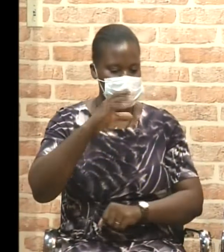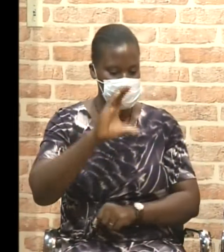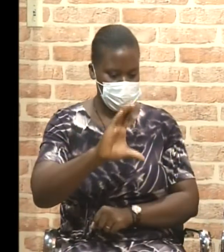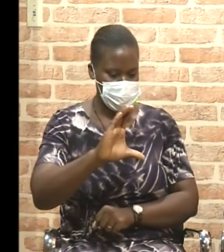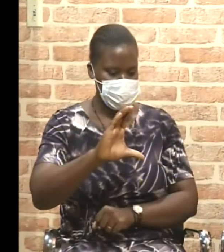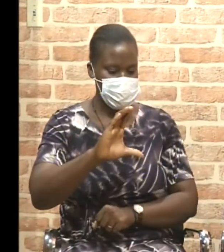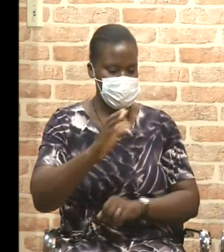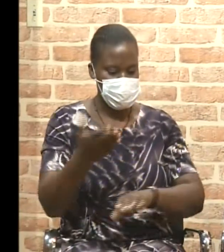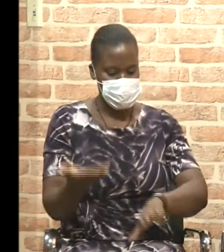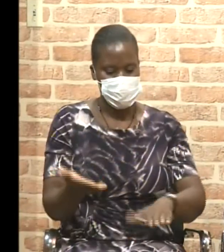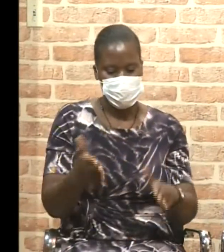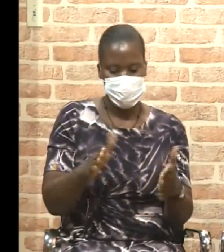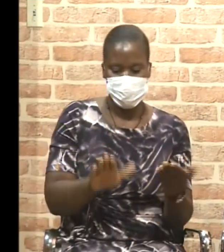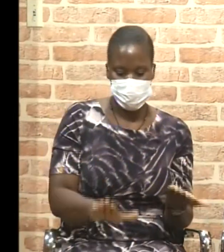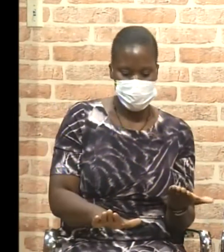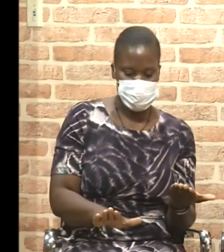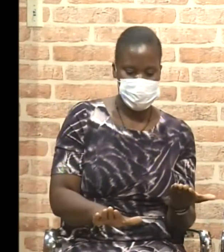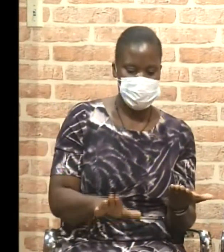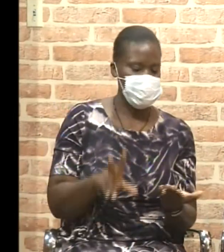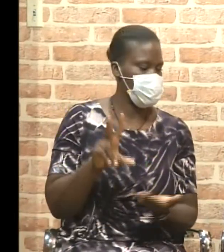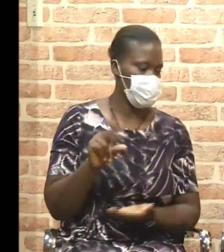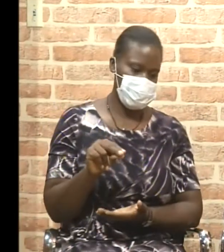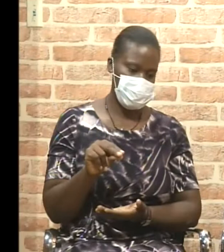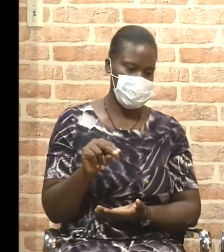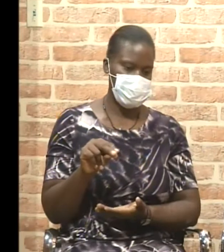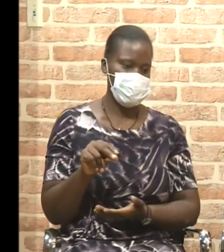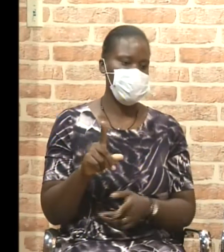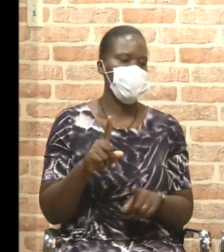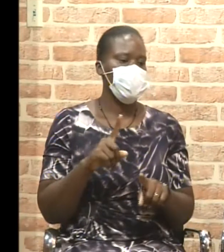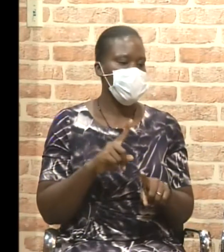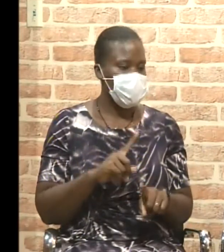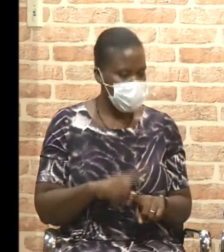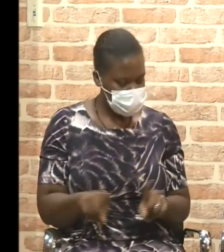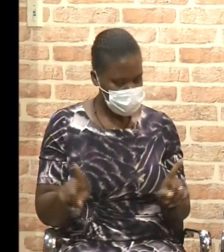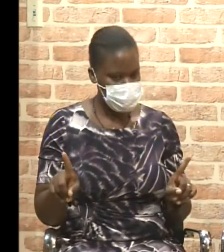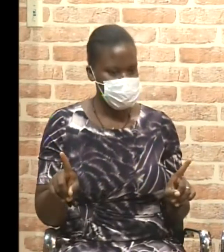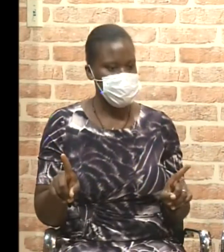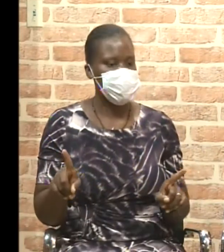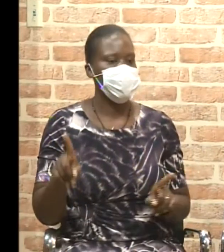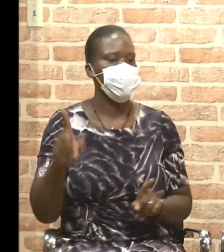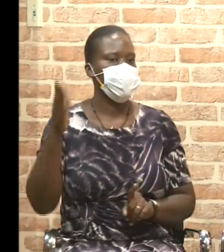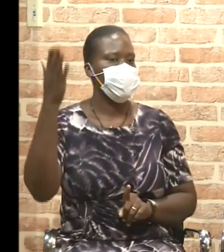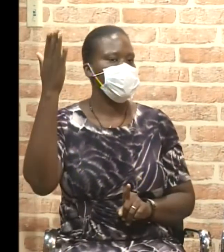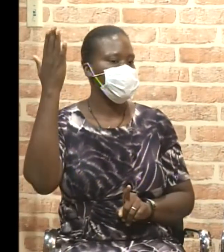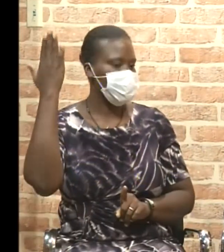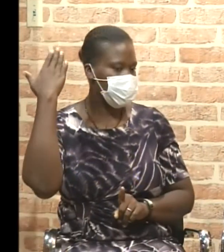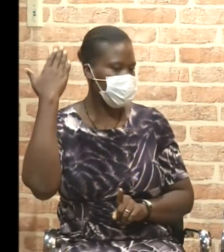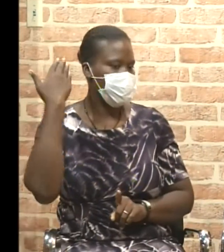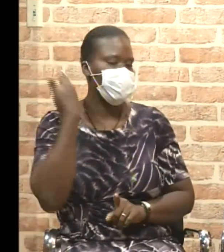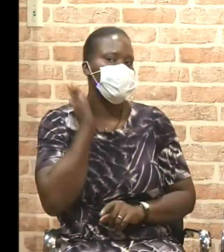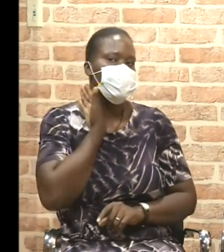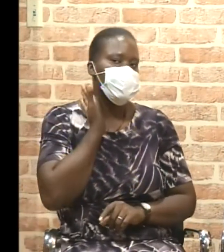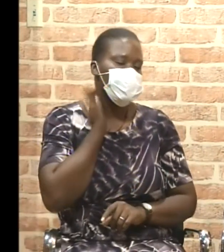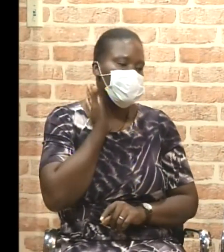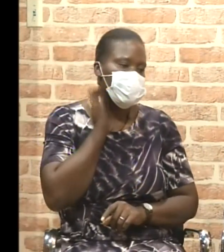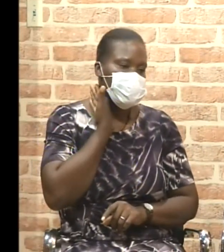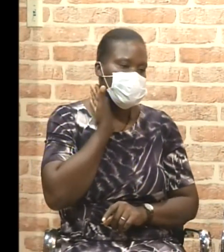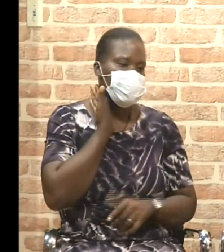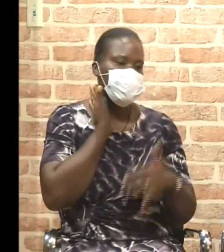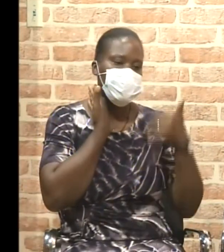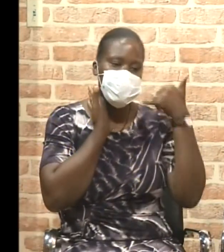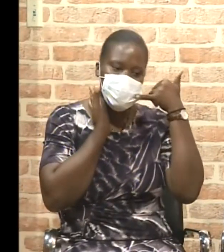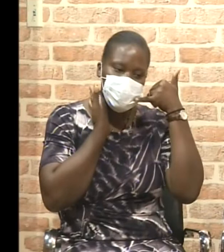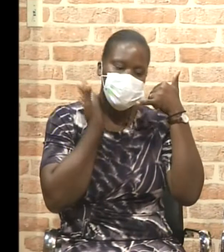c'est lui-même parce que nous connaissons qu'il y a depuis que nous avons la fièvre en pile, etc. C'est lui-même qui te dit nous que il y a